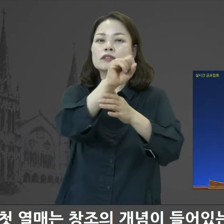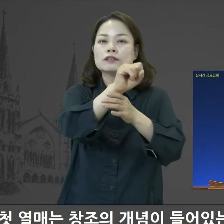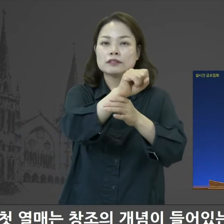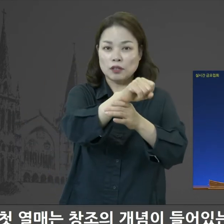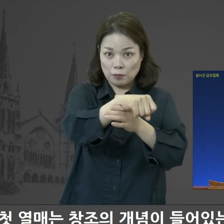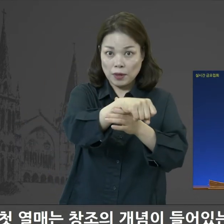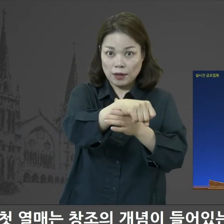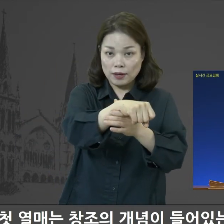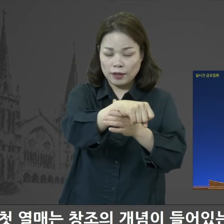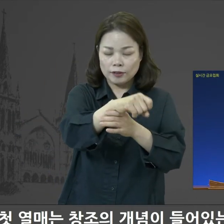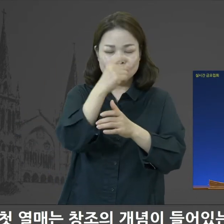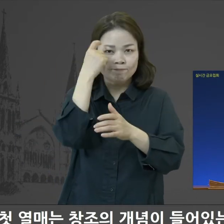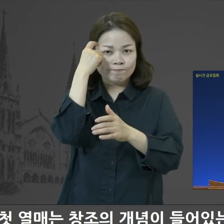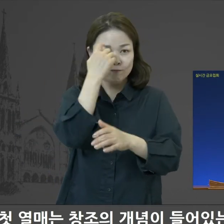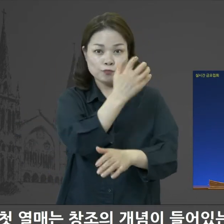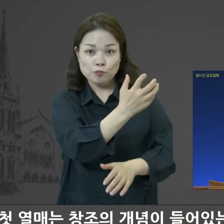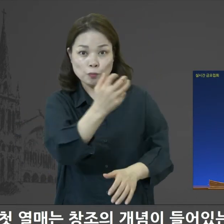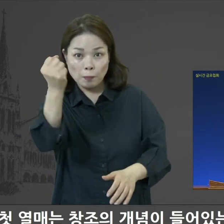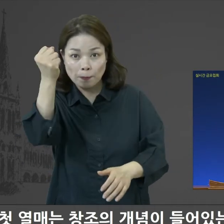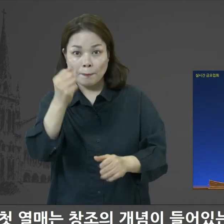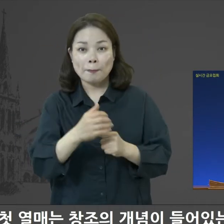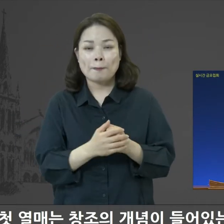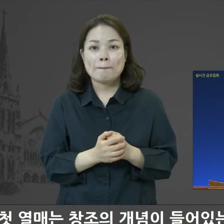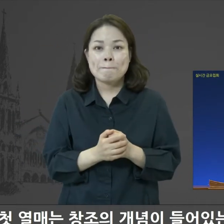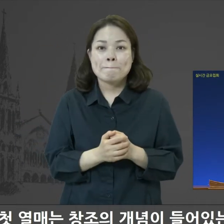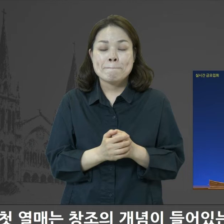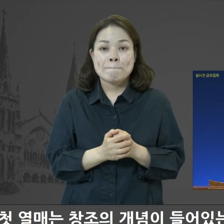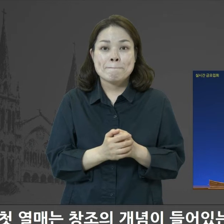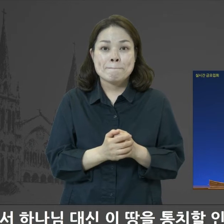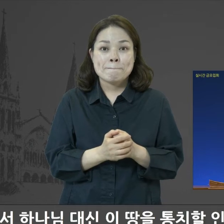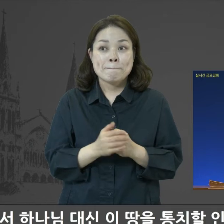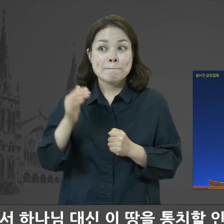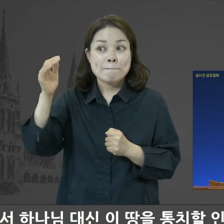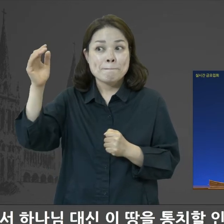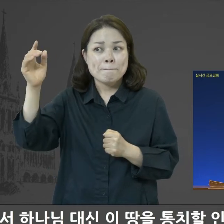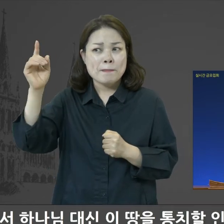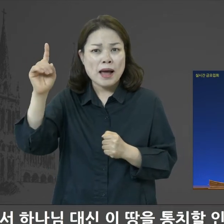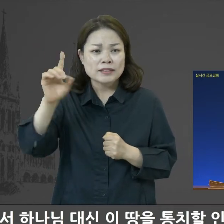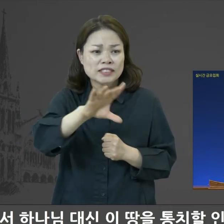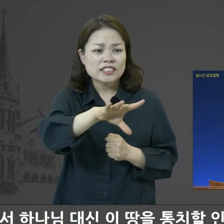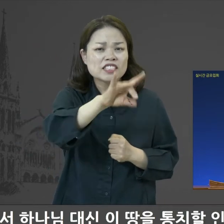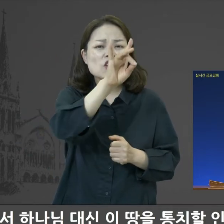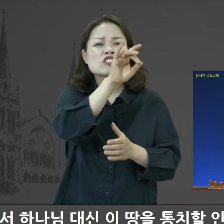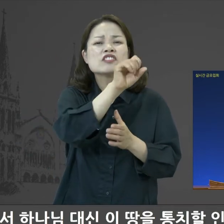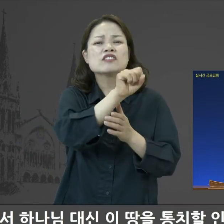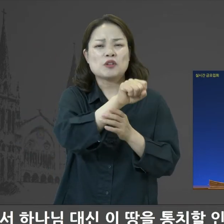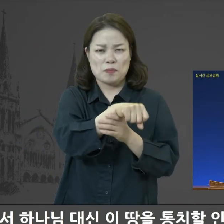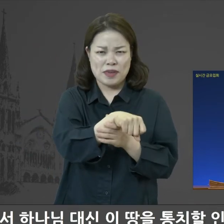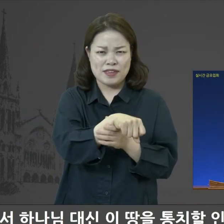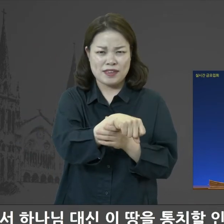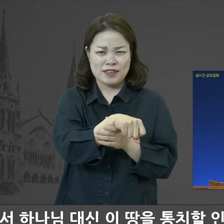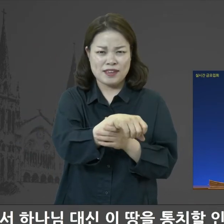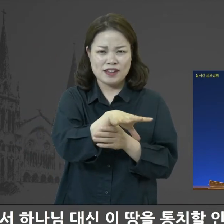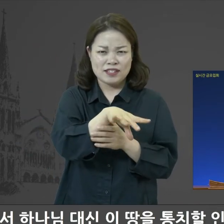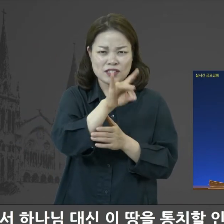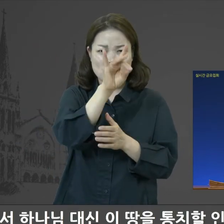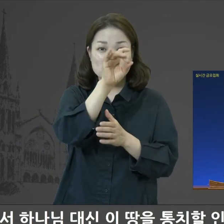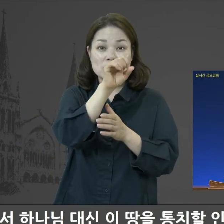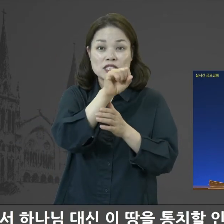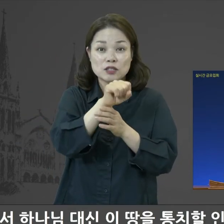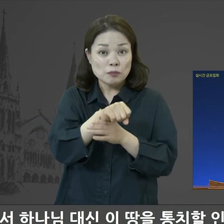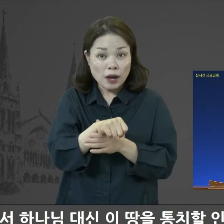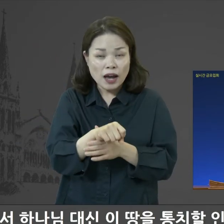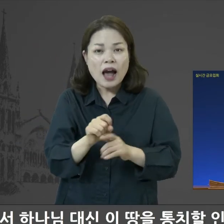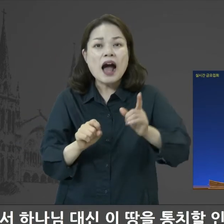열매로 역임을 받았다는 거죠. 근데 한 첫 열매라고 되어 있습니다. 이 첫 열매라고 되어 있지